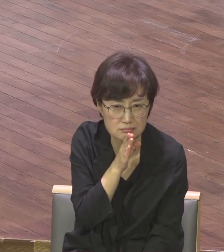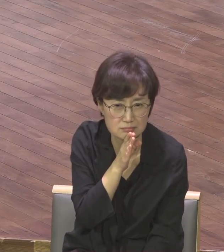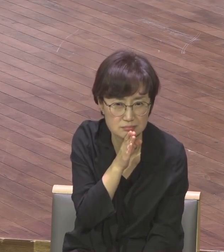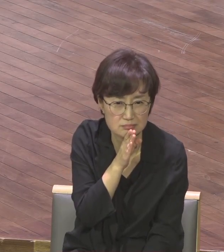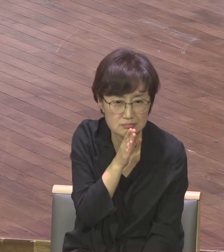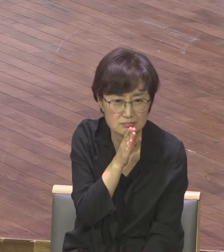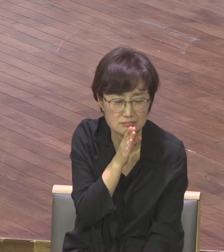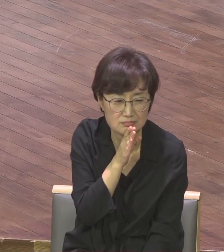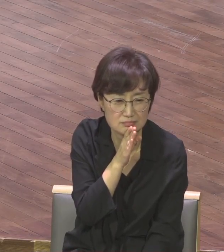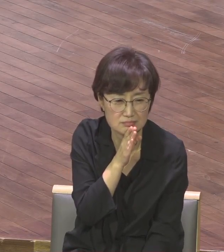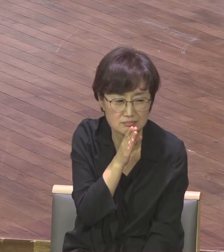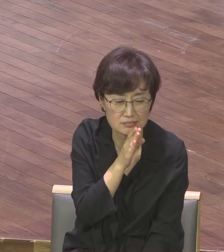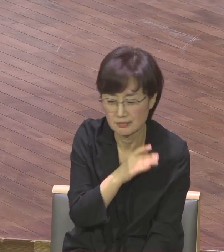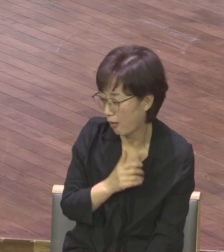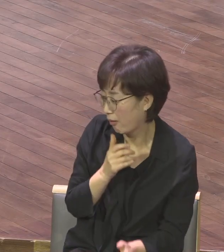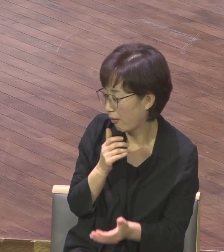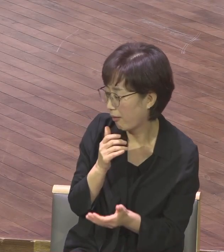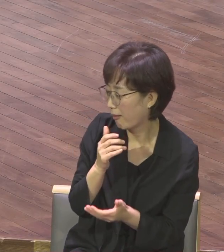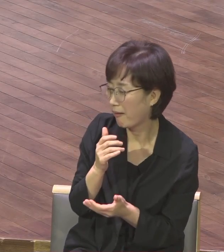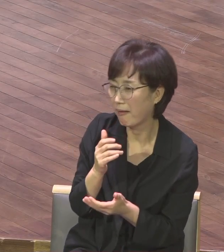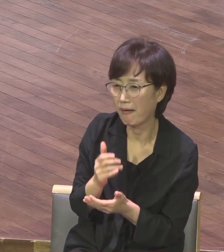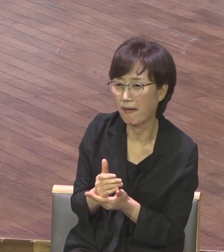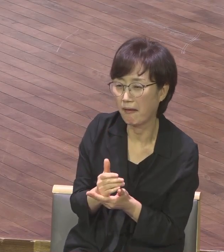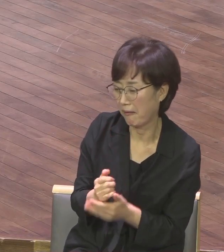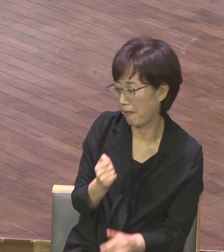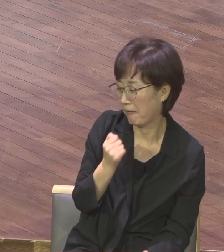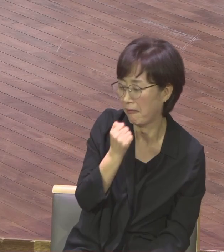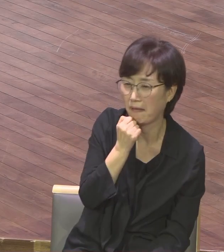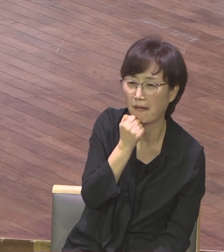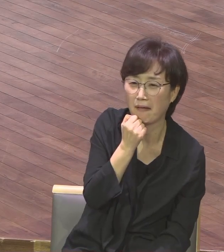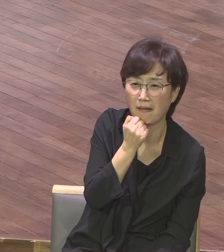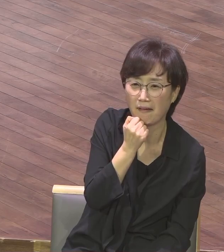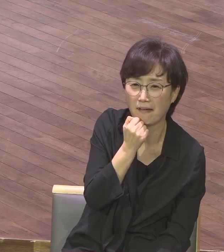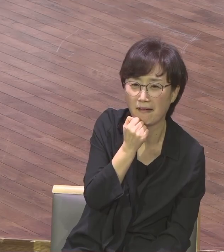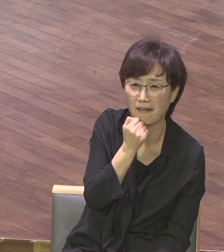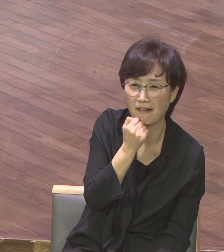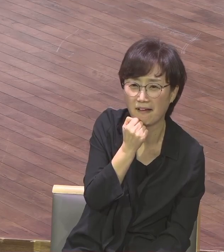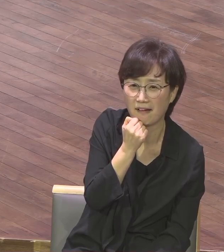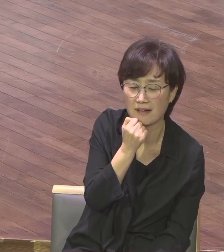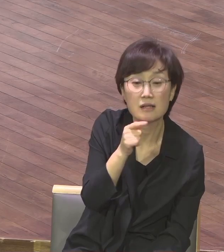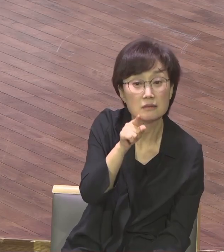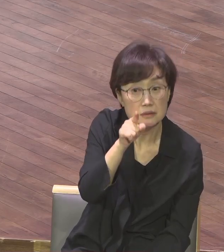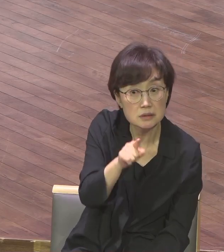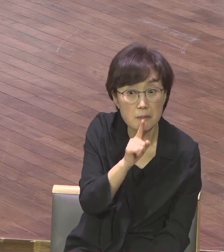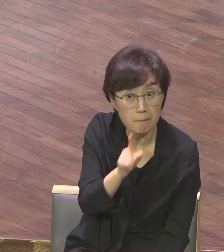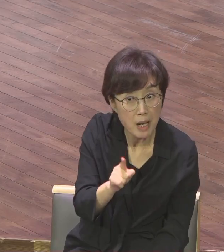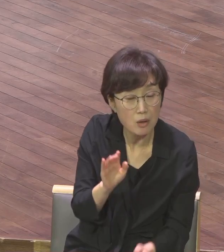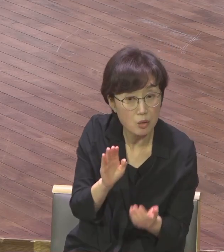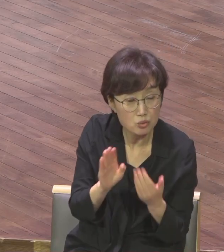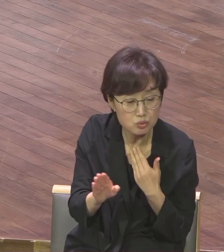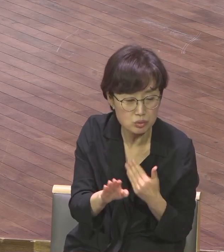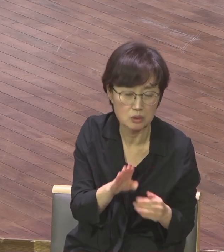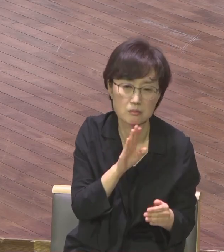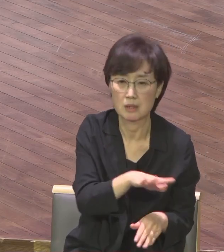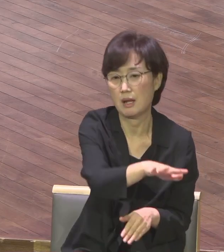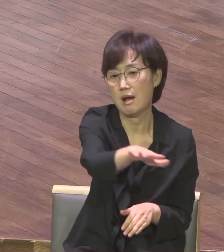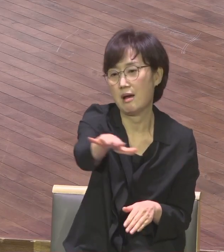이렇게 사람을 좀 웃겨가면서 그렇게 예수를